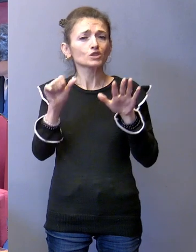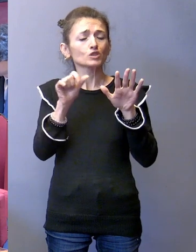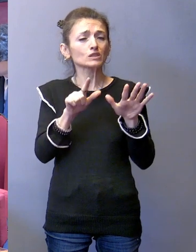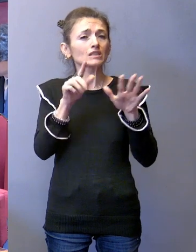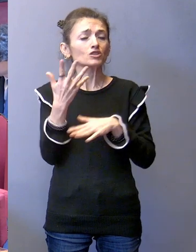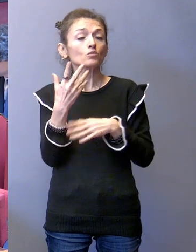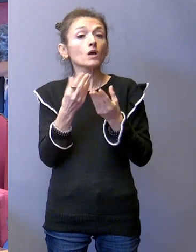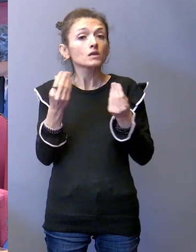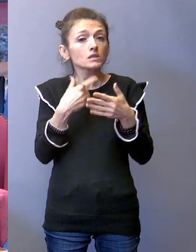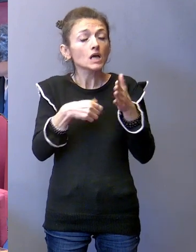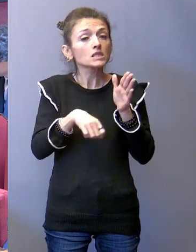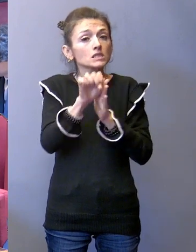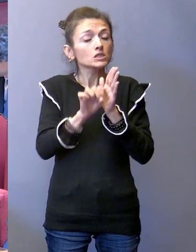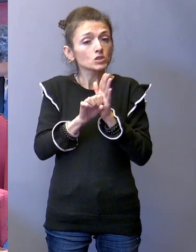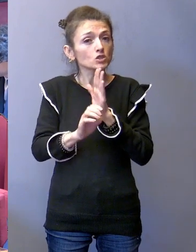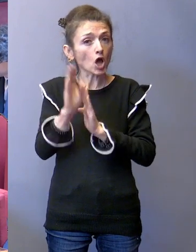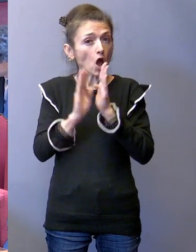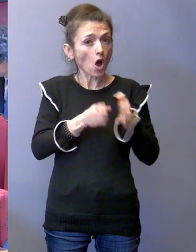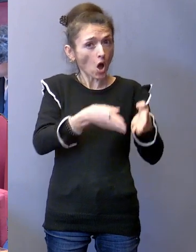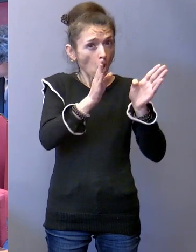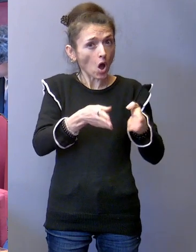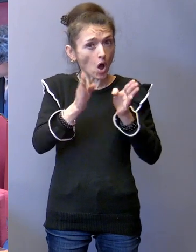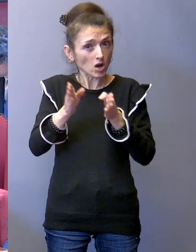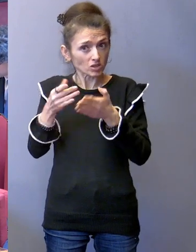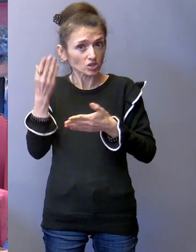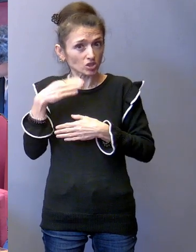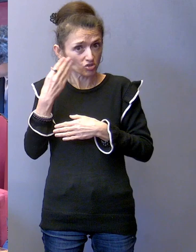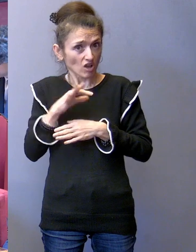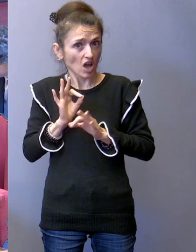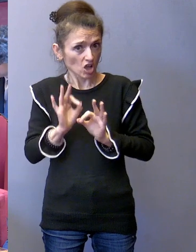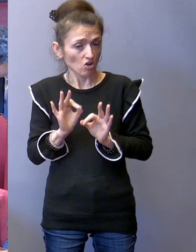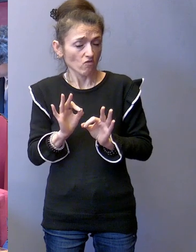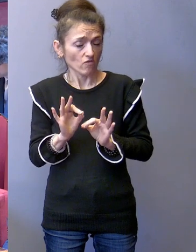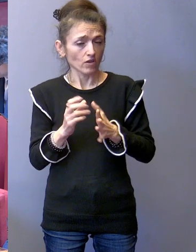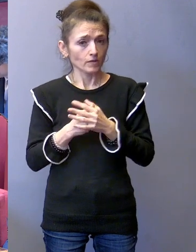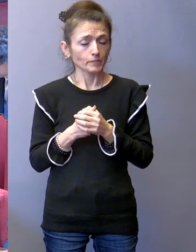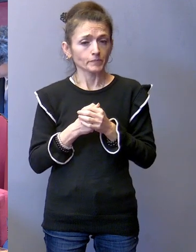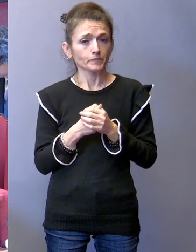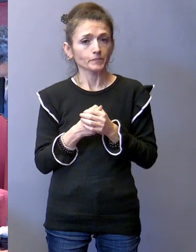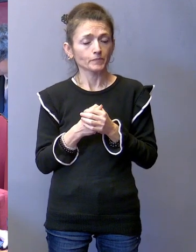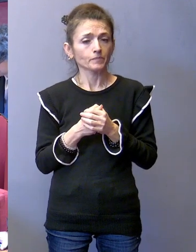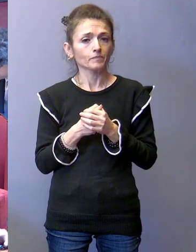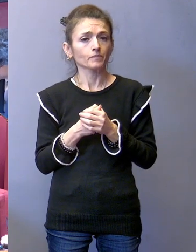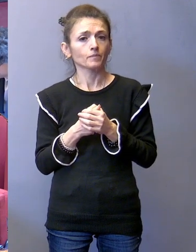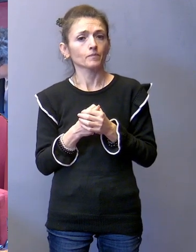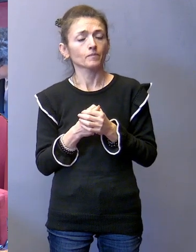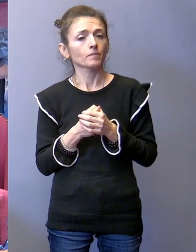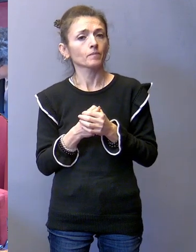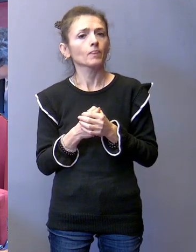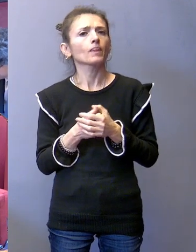edifici storici molti dei Fenici scolastici a Genova sono storici detto questo